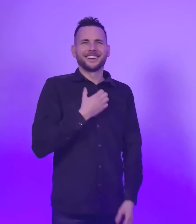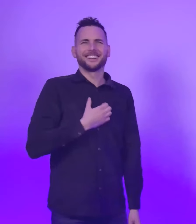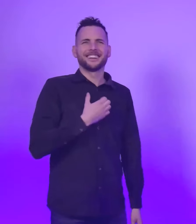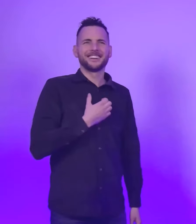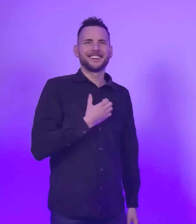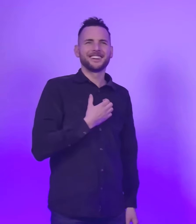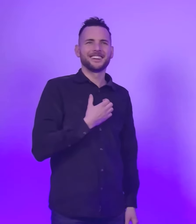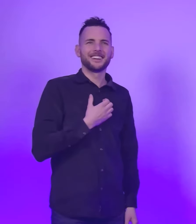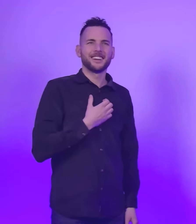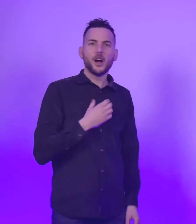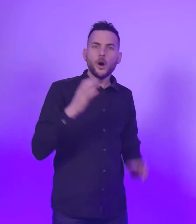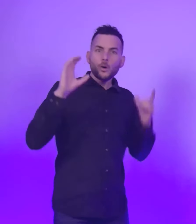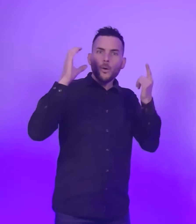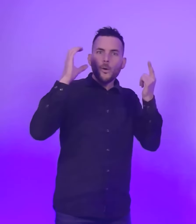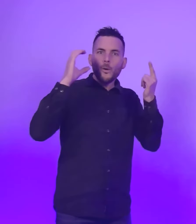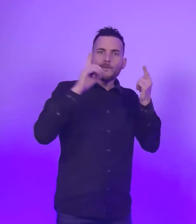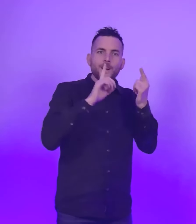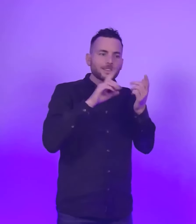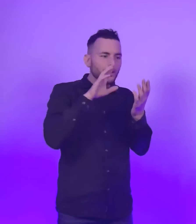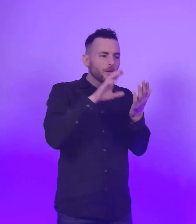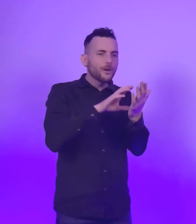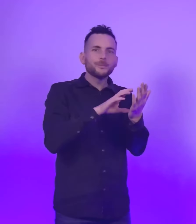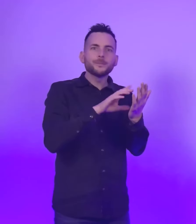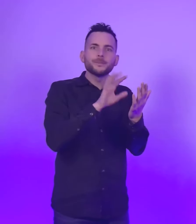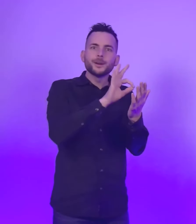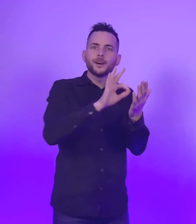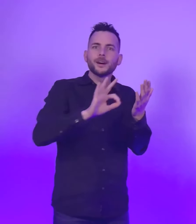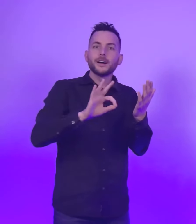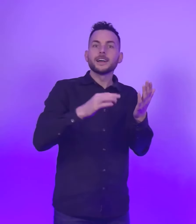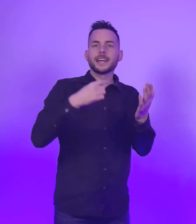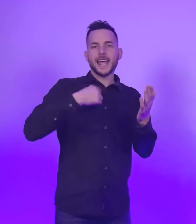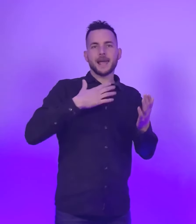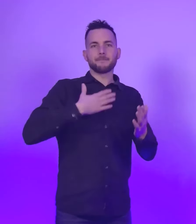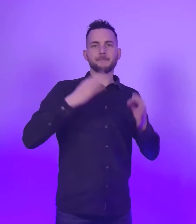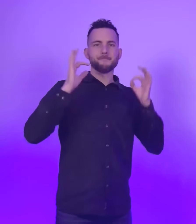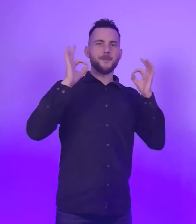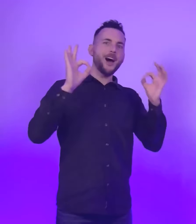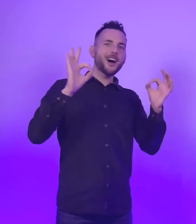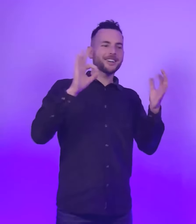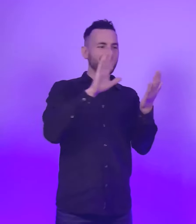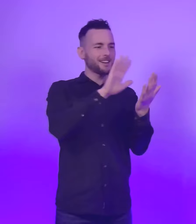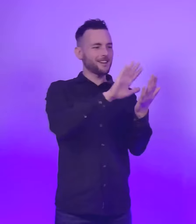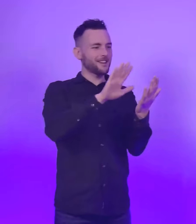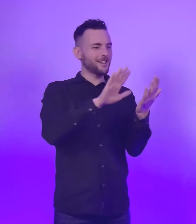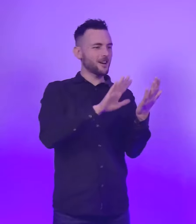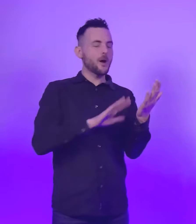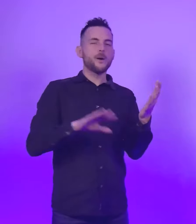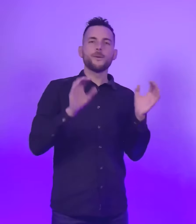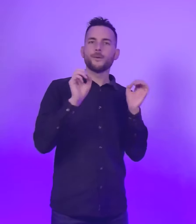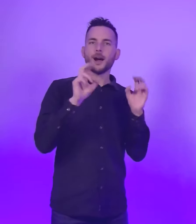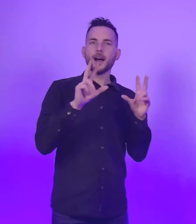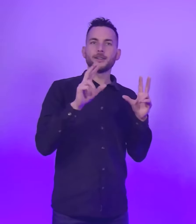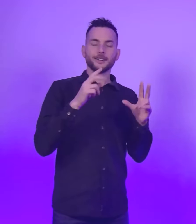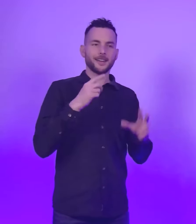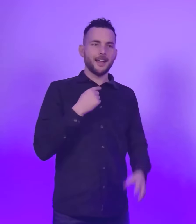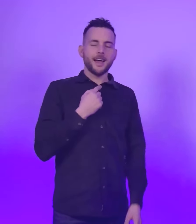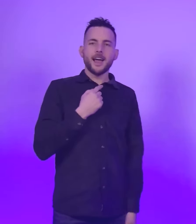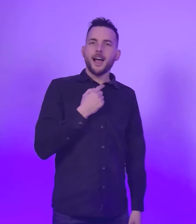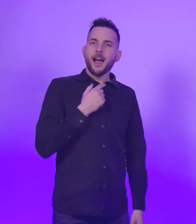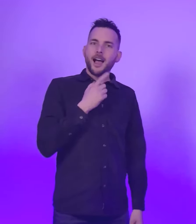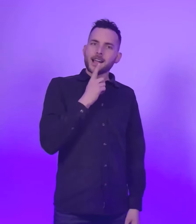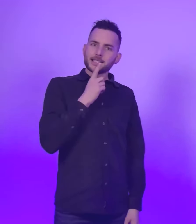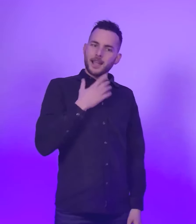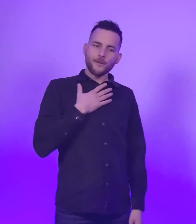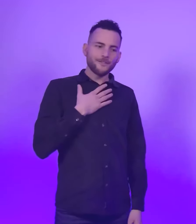is cool, zeg. Er staat ook iets op, Olly. Ik ben prachtig. Wow. Oh, ik ben een beetje stil van. Ik had